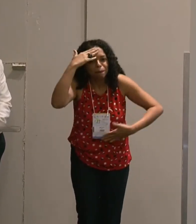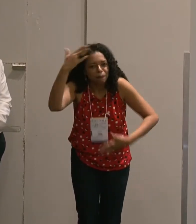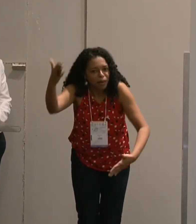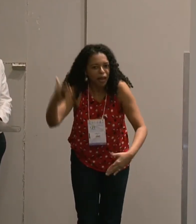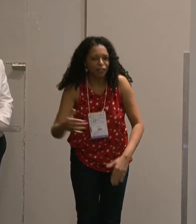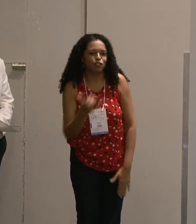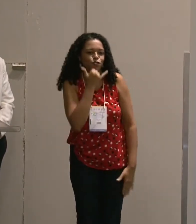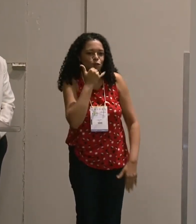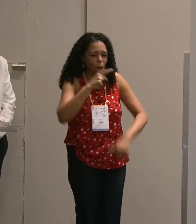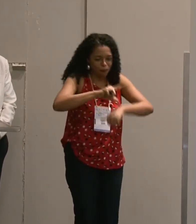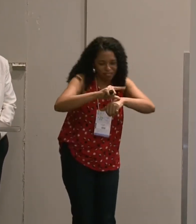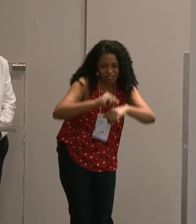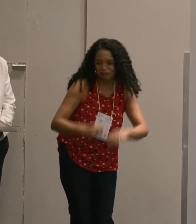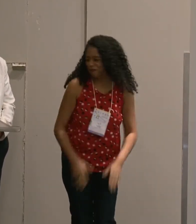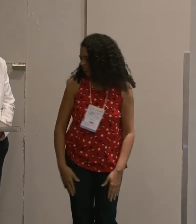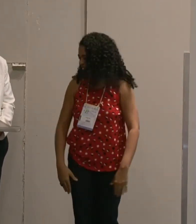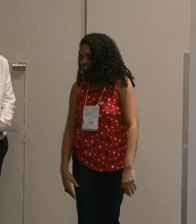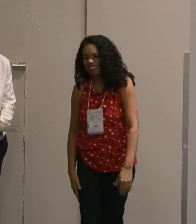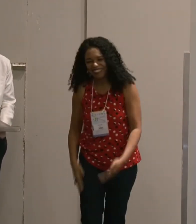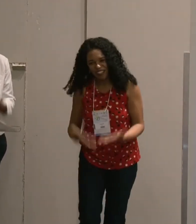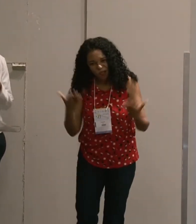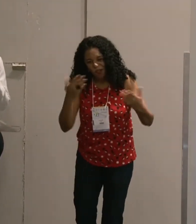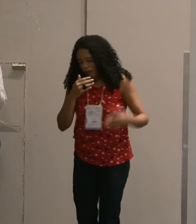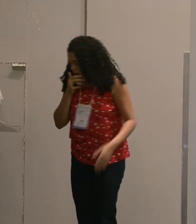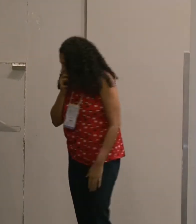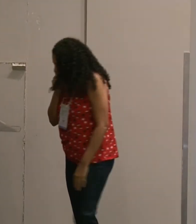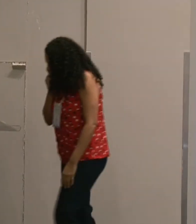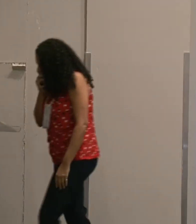INIS agradeço desculpe pelo tempo obrigada